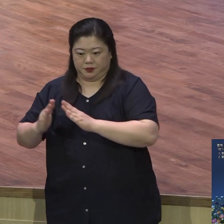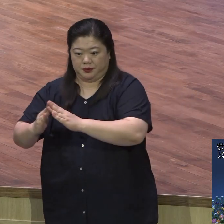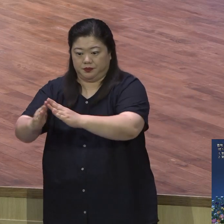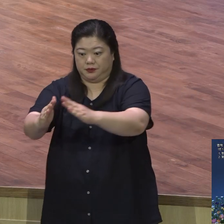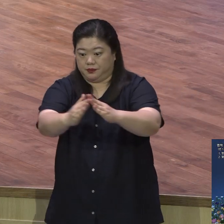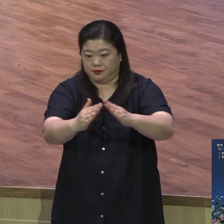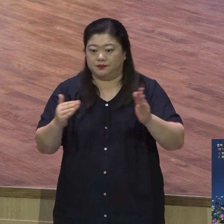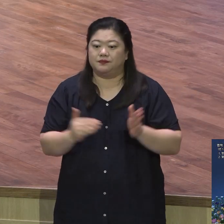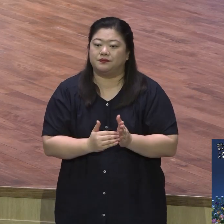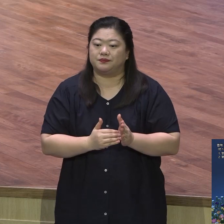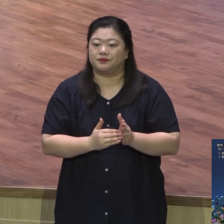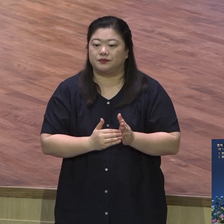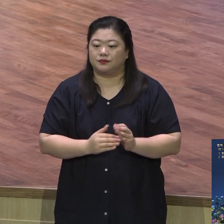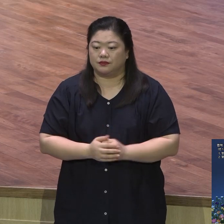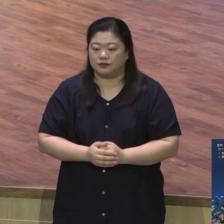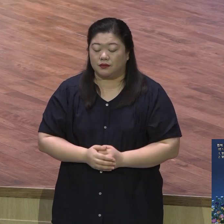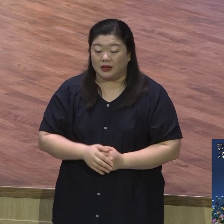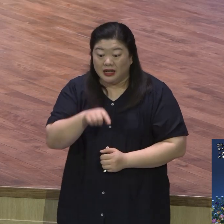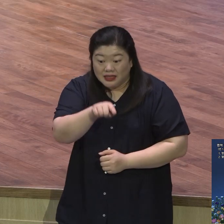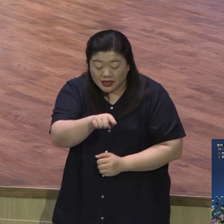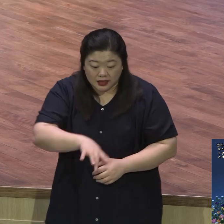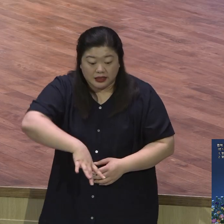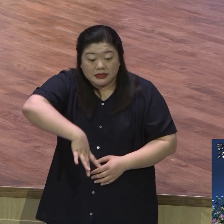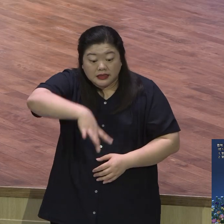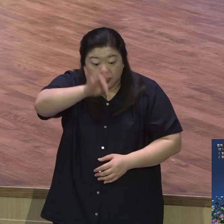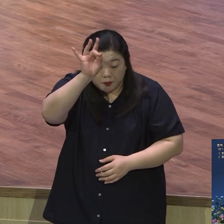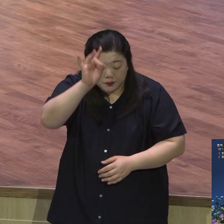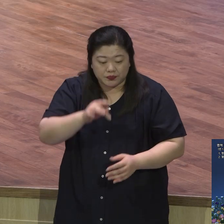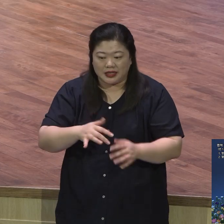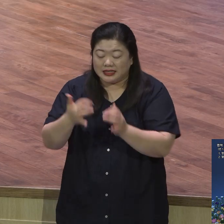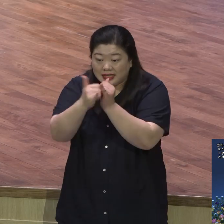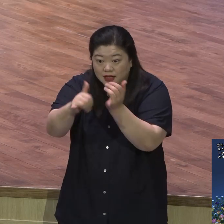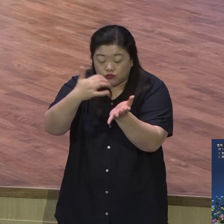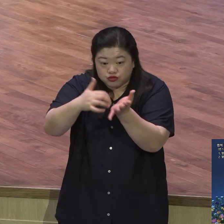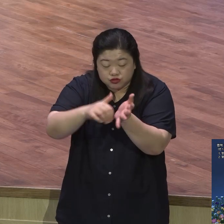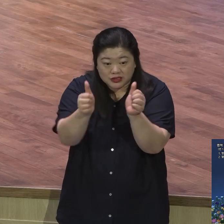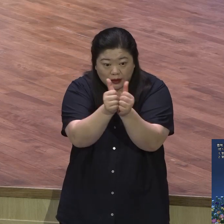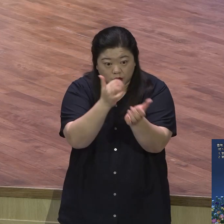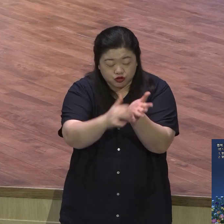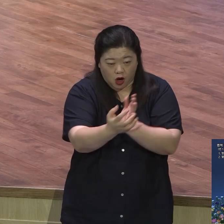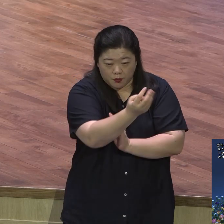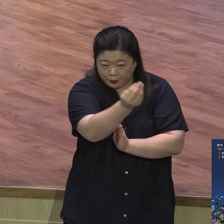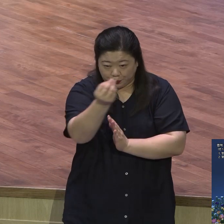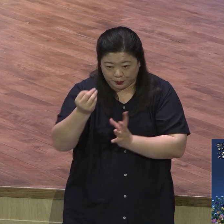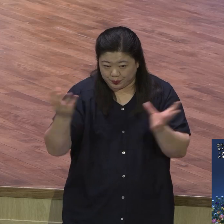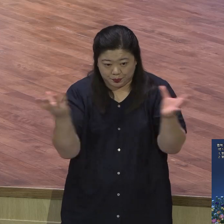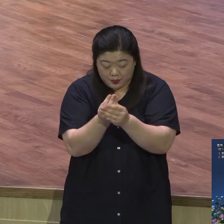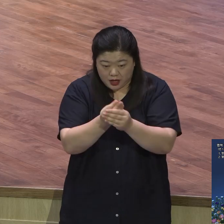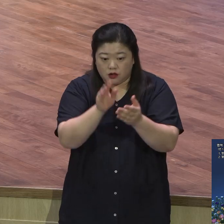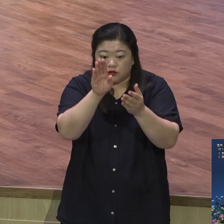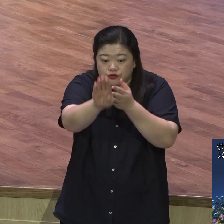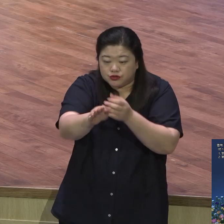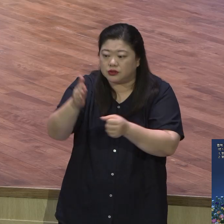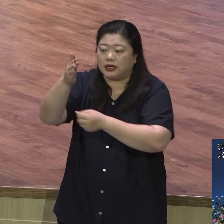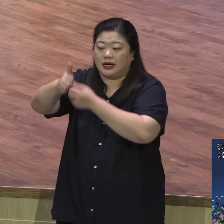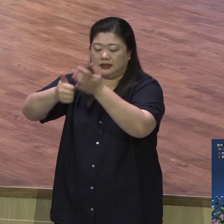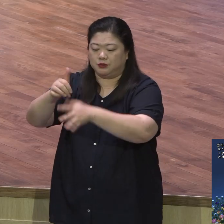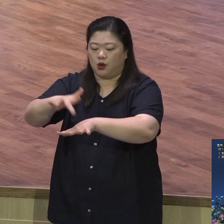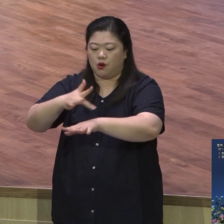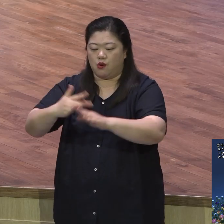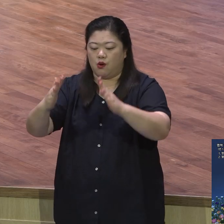모셔 마음대로 못해요 첫 번째로 인구조사를 마친 후에 하나님께서 모셔와 아론에게 다시 이스라엘 백성